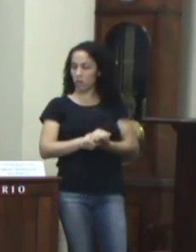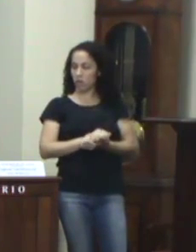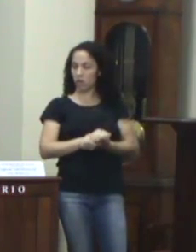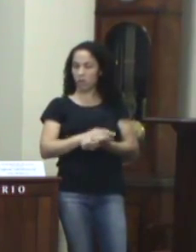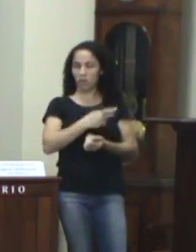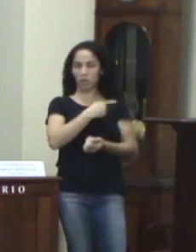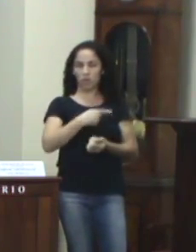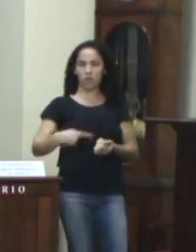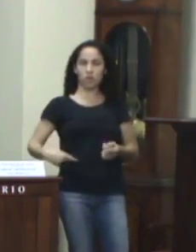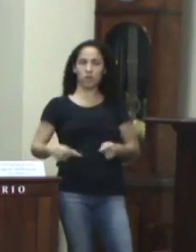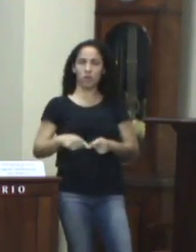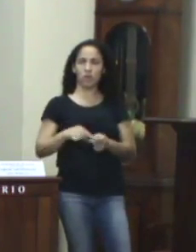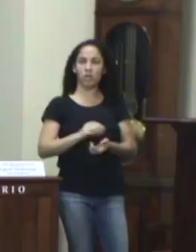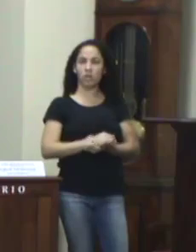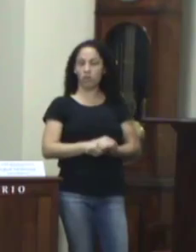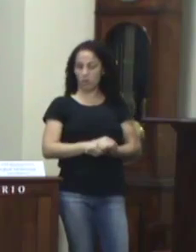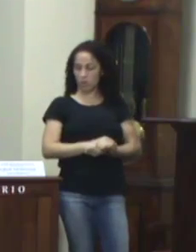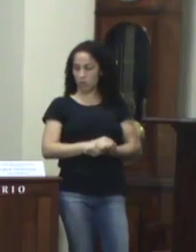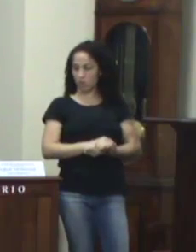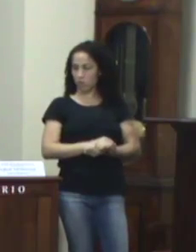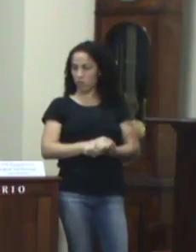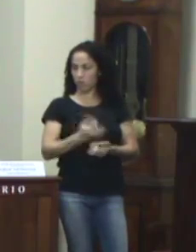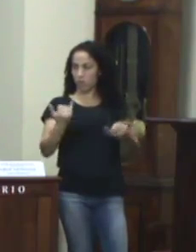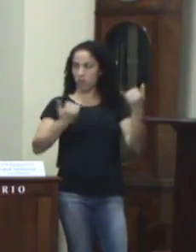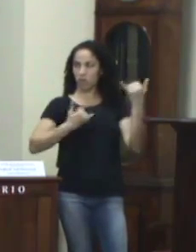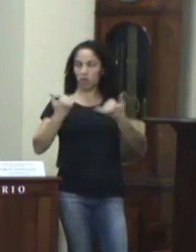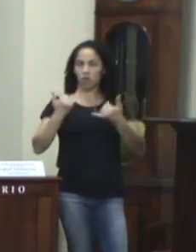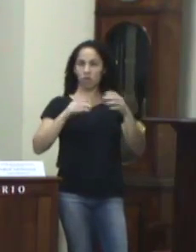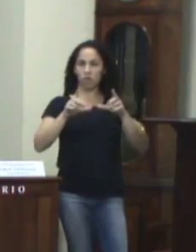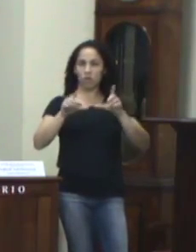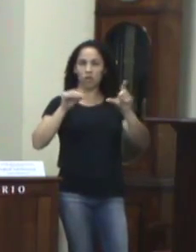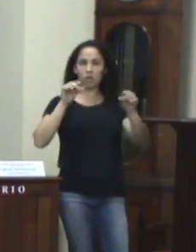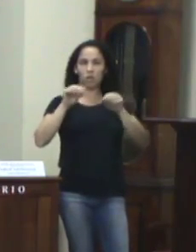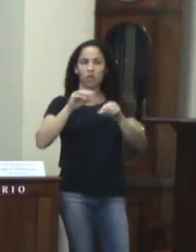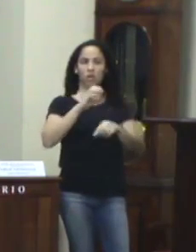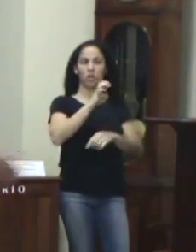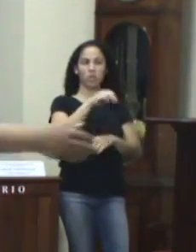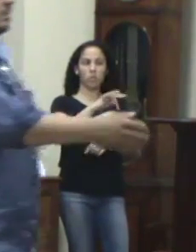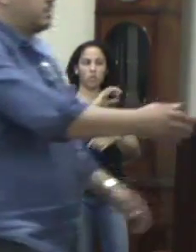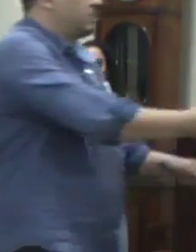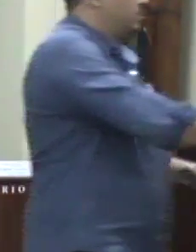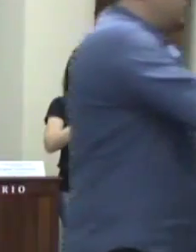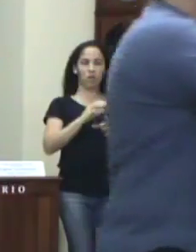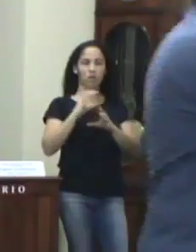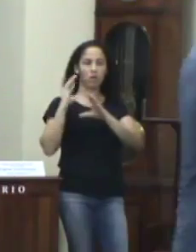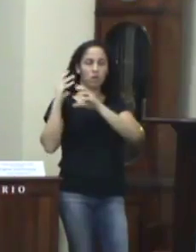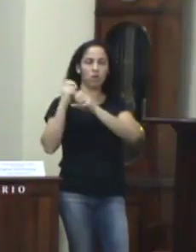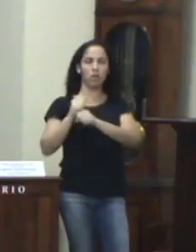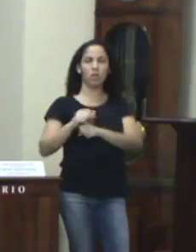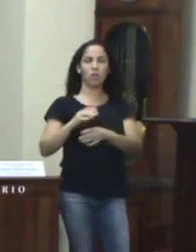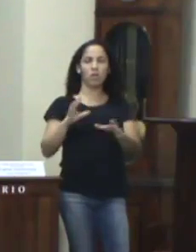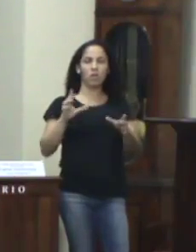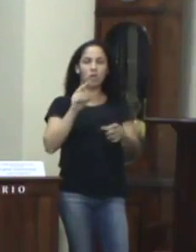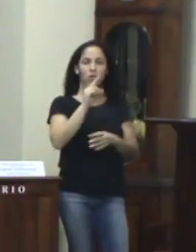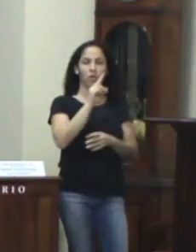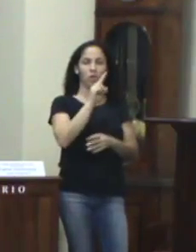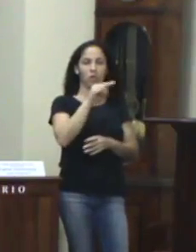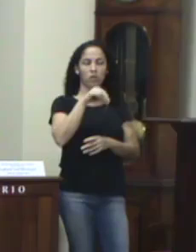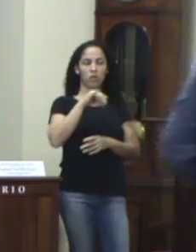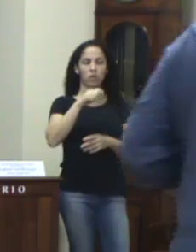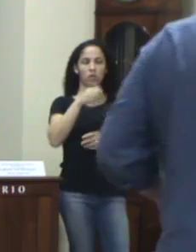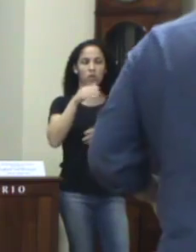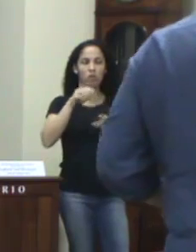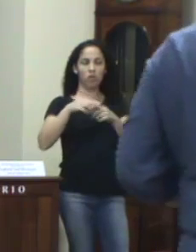excelentíssimo senhor presidente, informamos a seleção de emenda do Orçamento Geral da União de